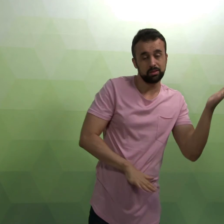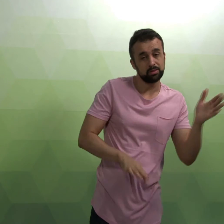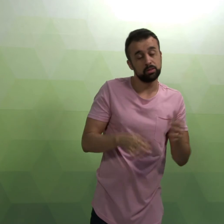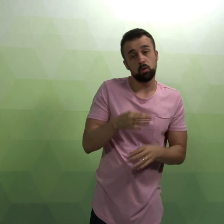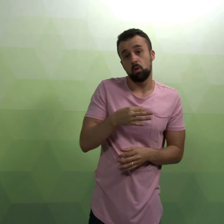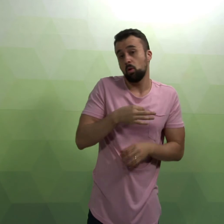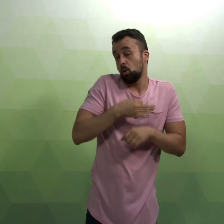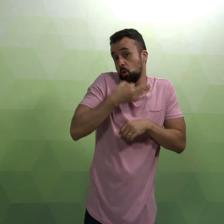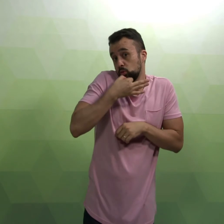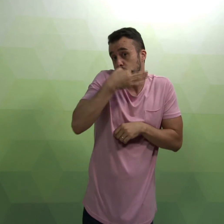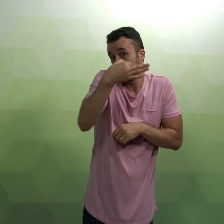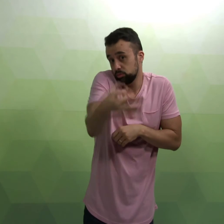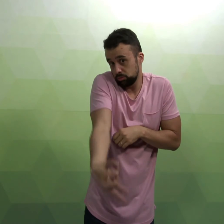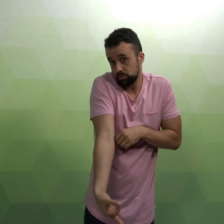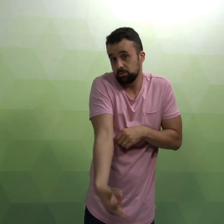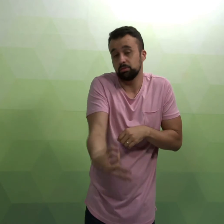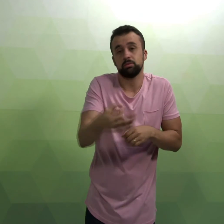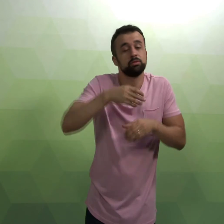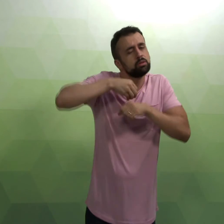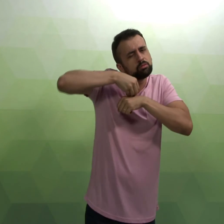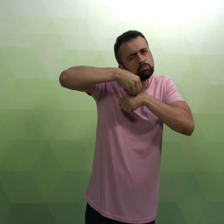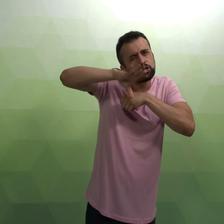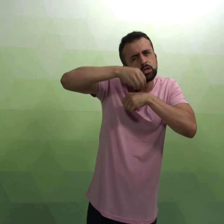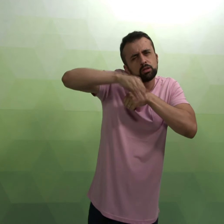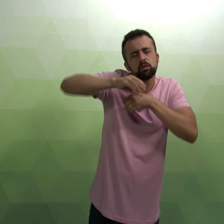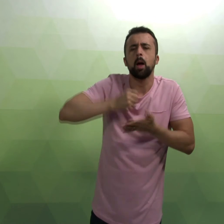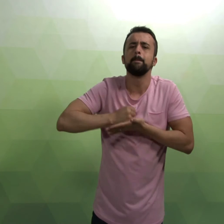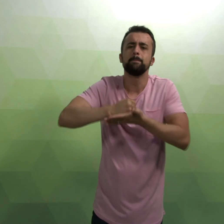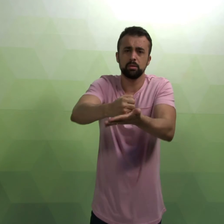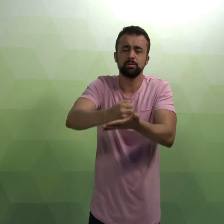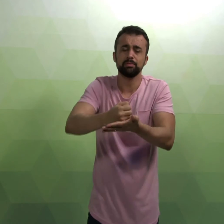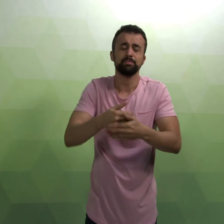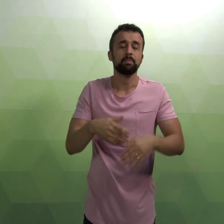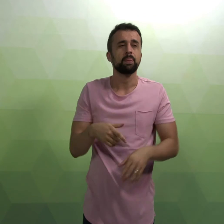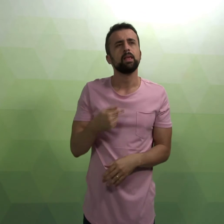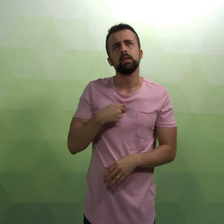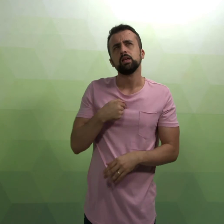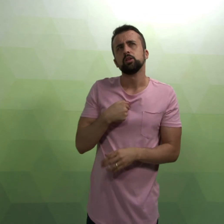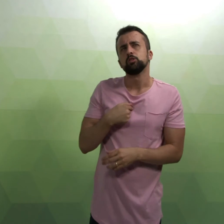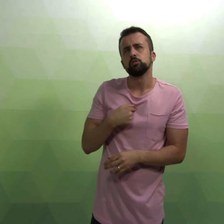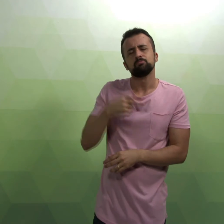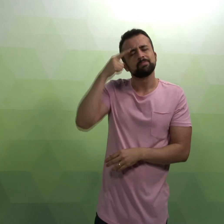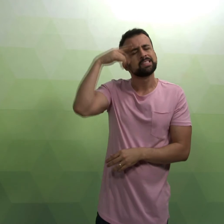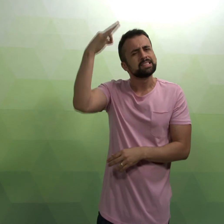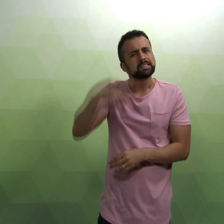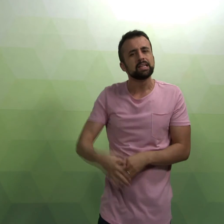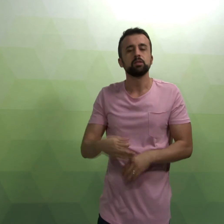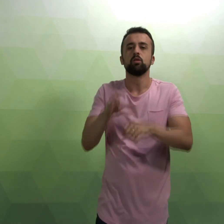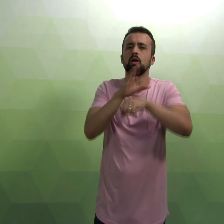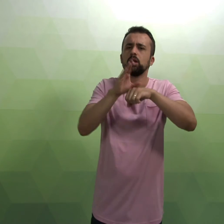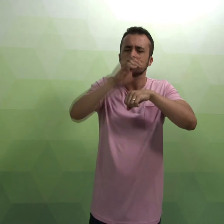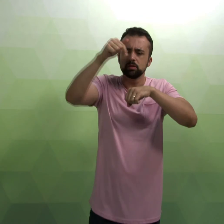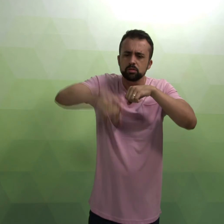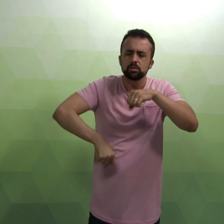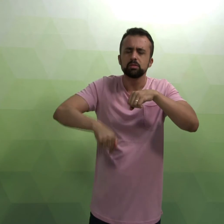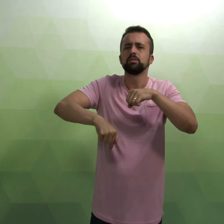Claro que essas atividades são sugestões como apoio a vocês. Acredito que este curso servirá